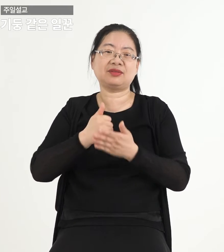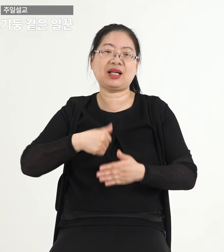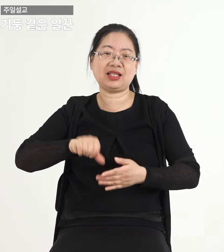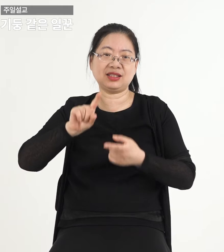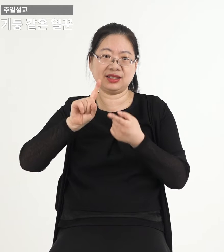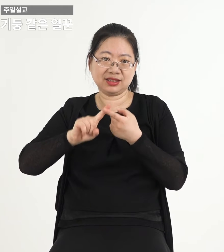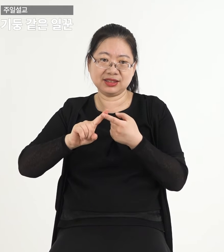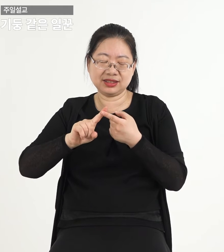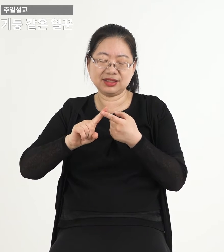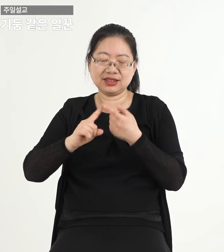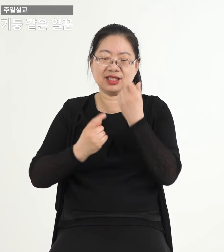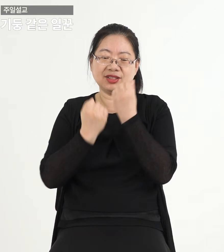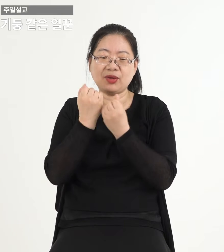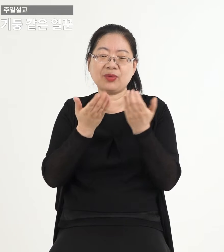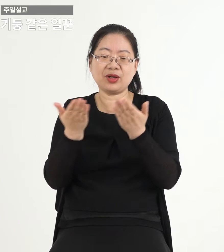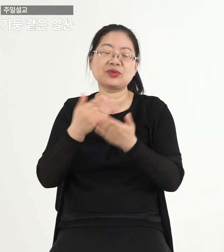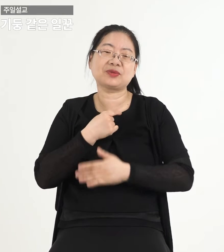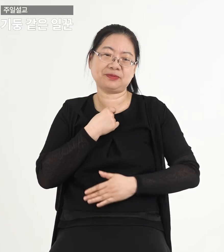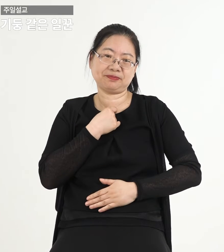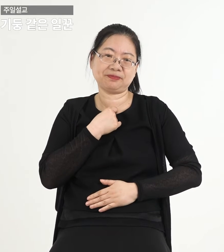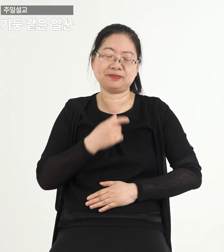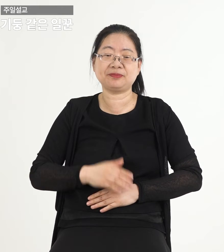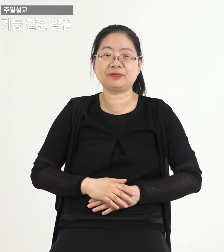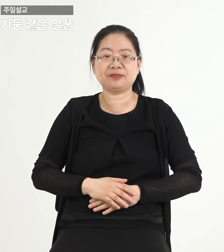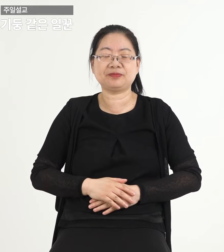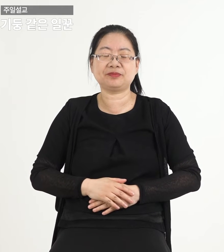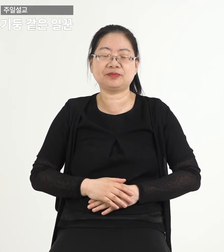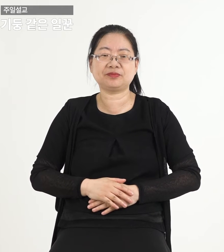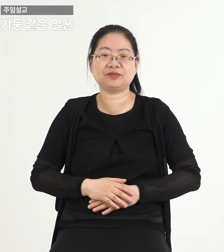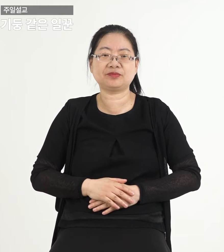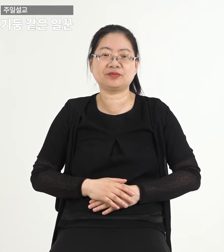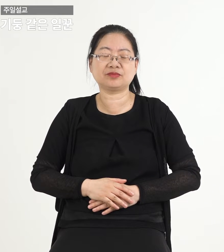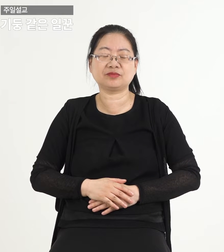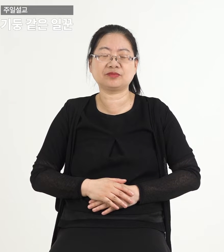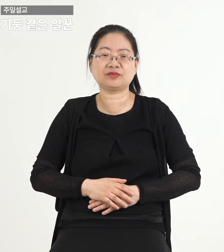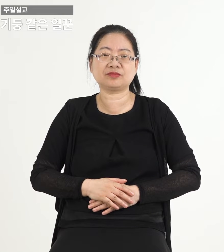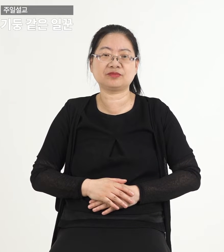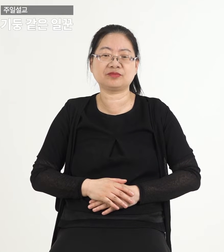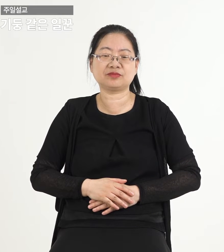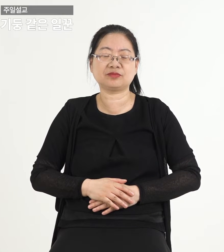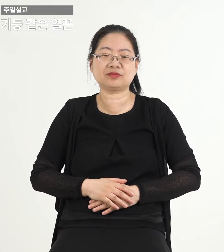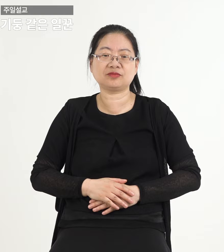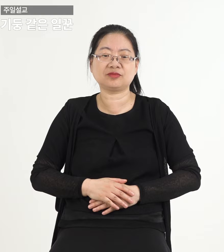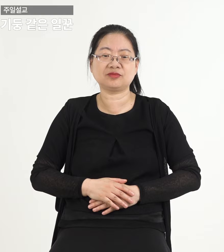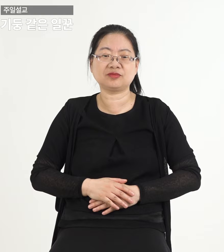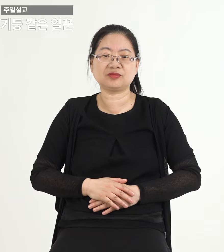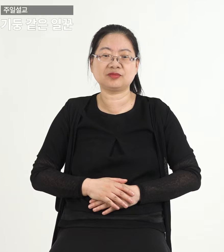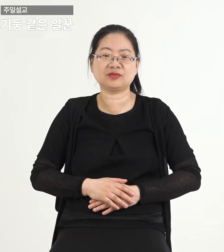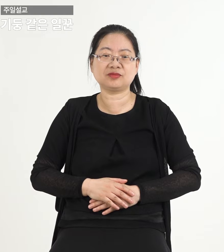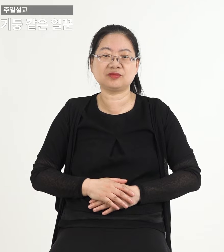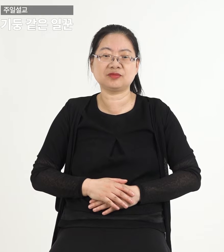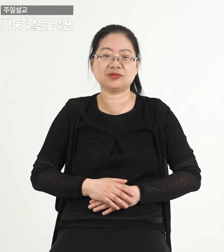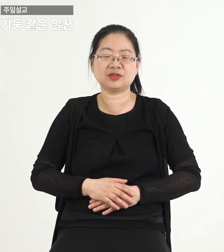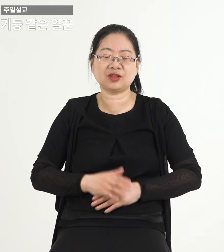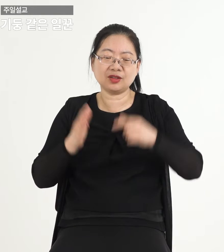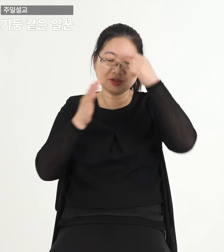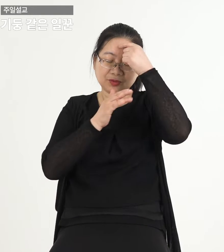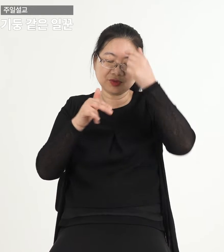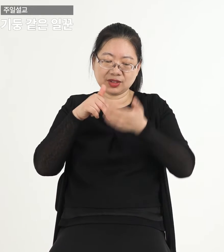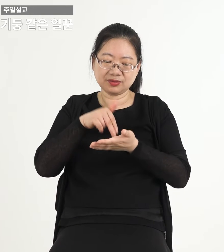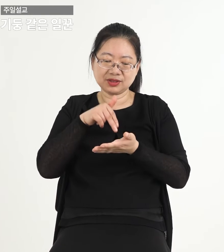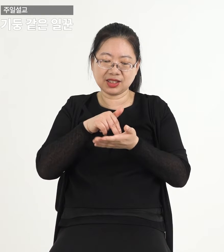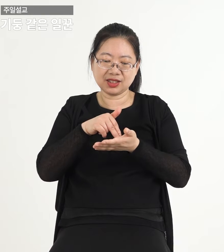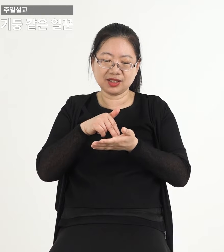의도도 또한 여기에 담아져 있는 거예요. 자, 그러면 여러분들의 입장에서 이렇게 생각할 수 있어요.